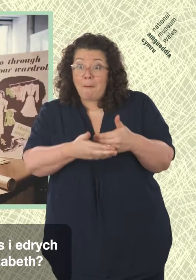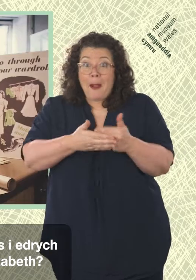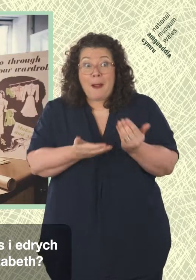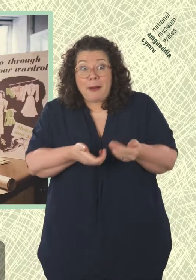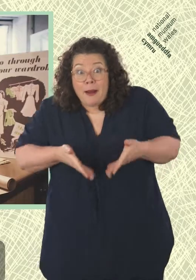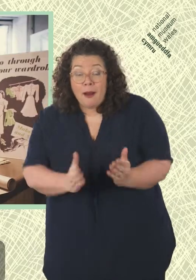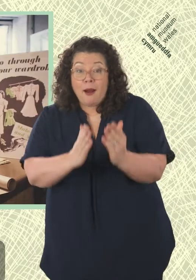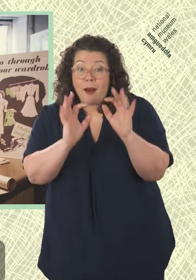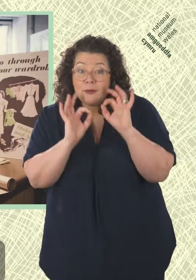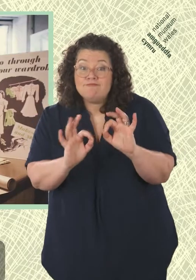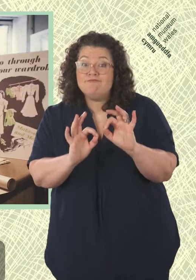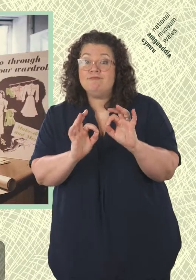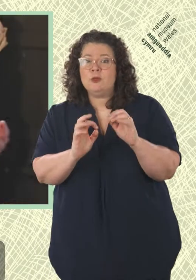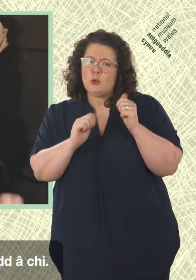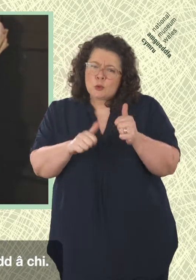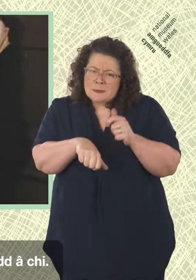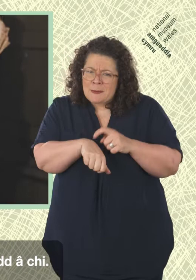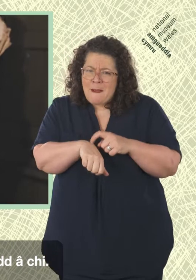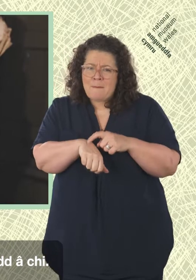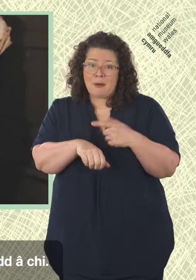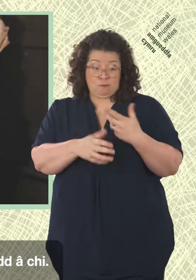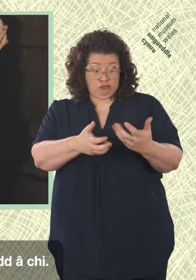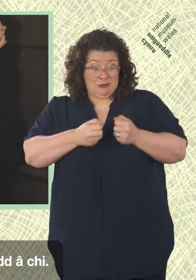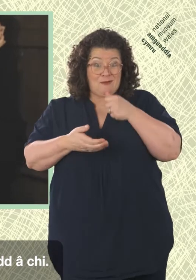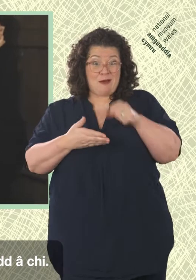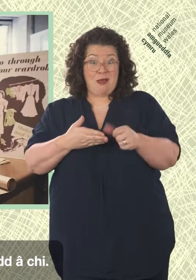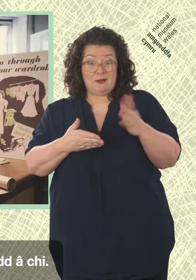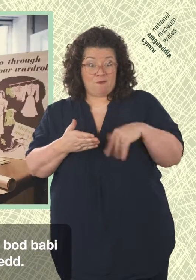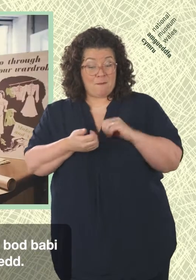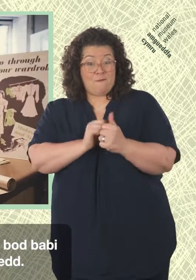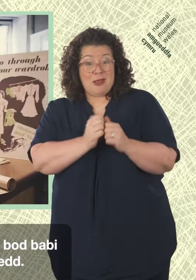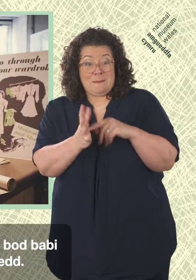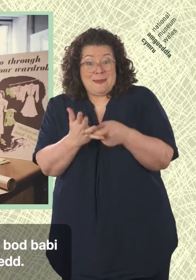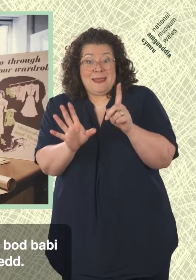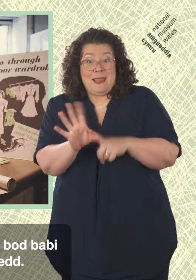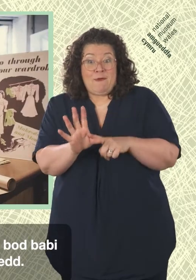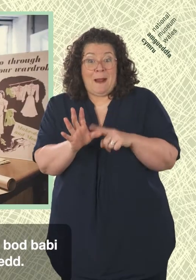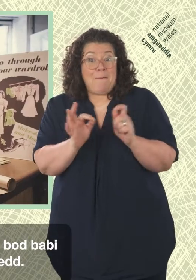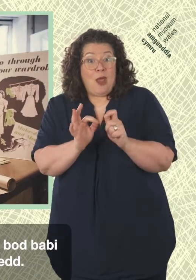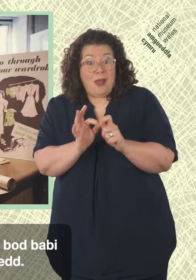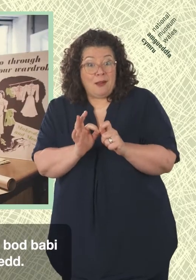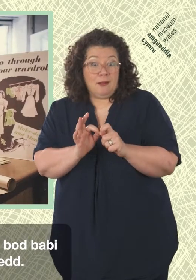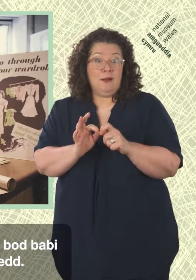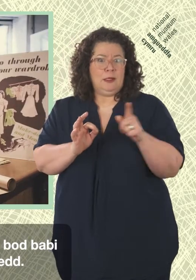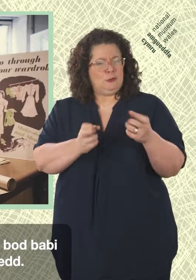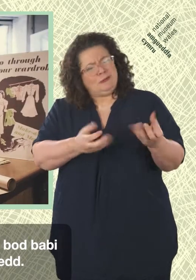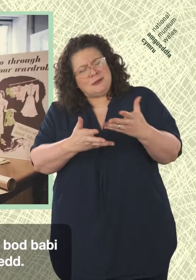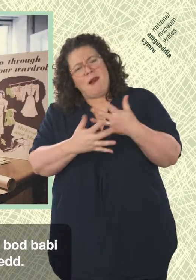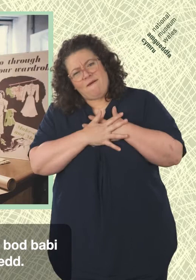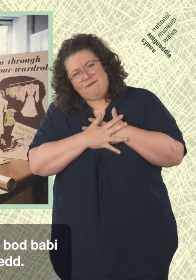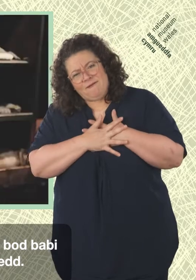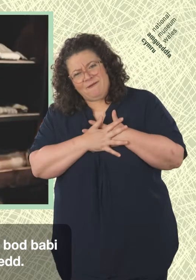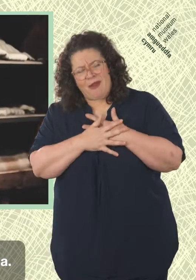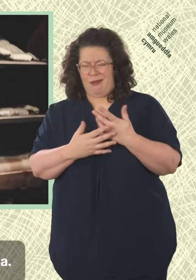Elizabeth. O ie, Gwen! Mae fe mor neis i cwrdd â chi. O'n i fôr falch i glywed bod babi William wedi